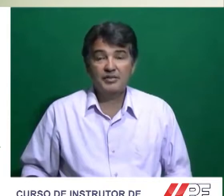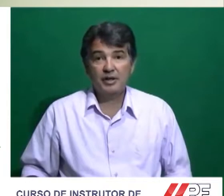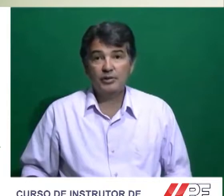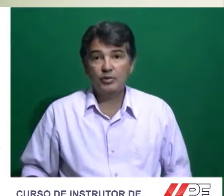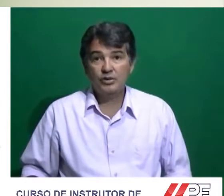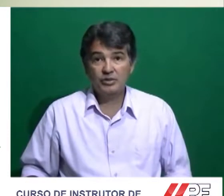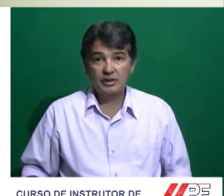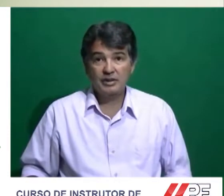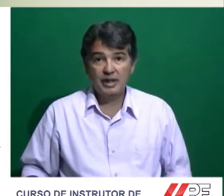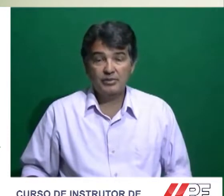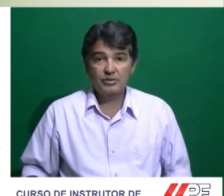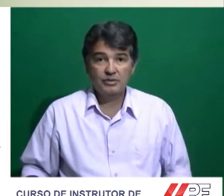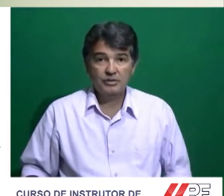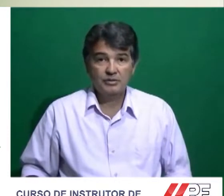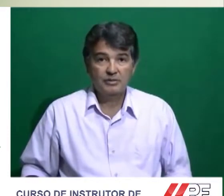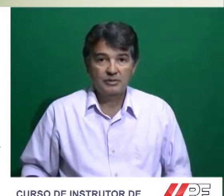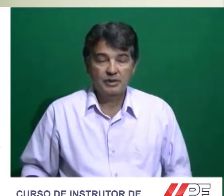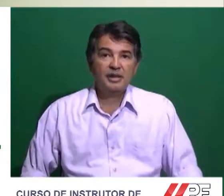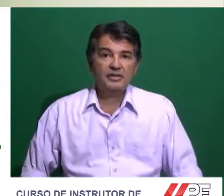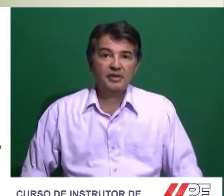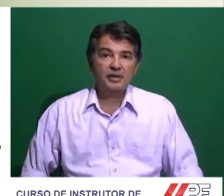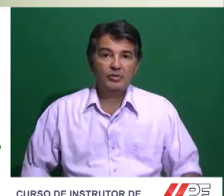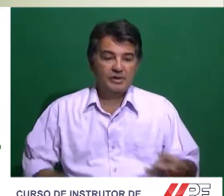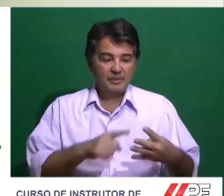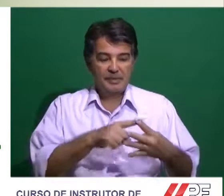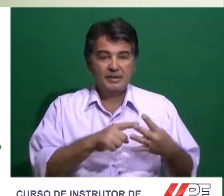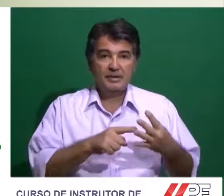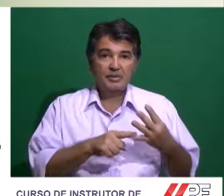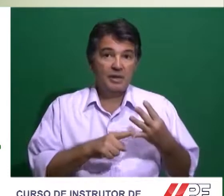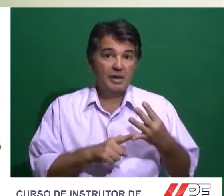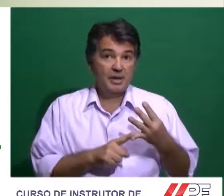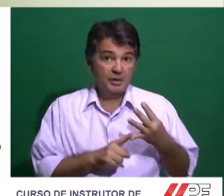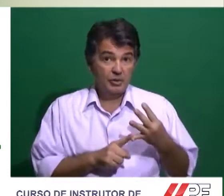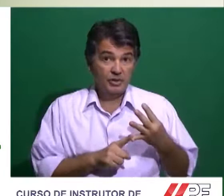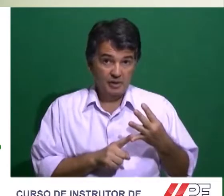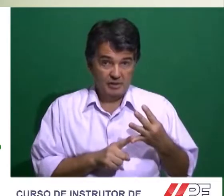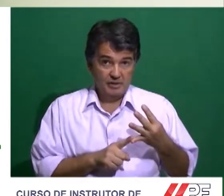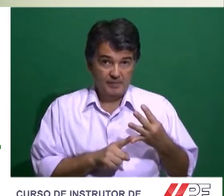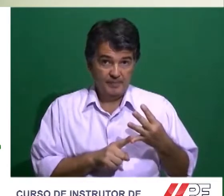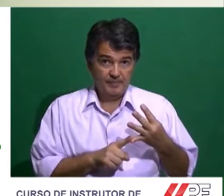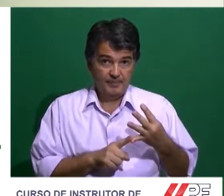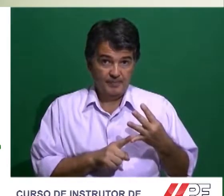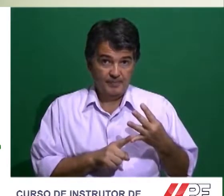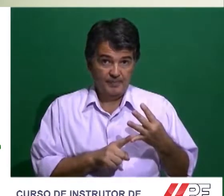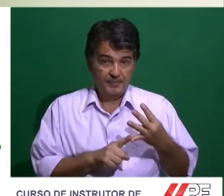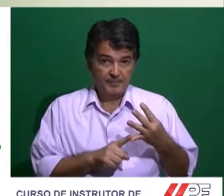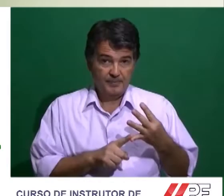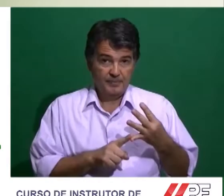classificadores utilizados. Os classificadores apresentam três categorias.